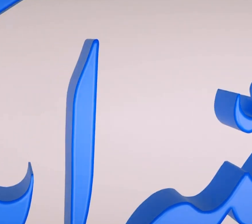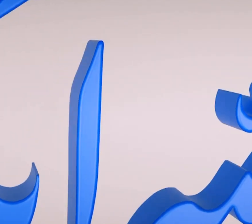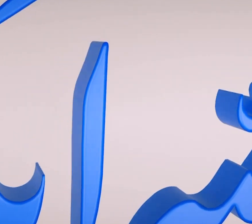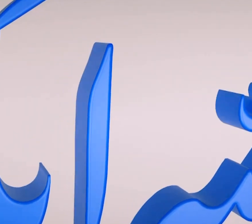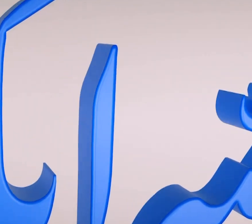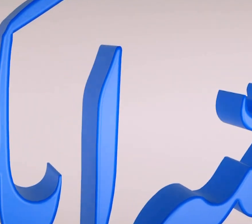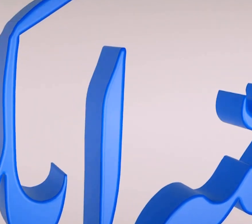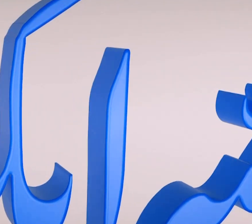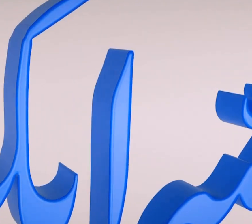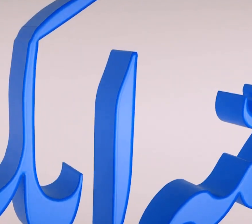واقعات سے،